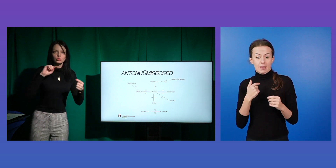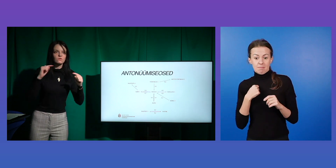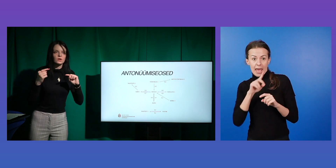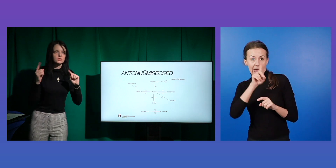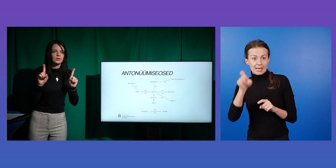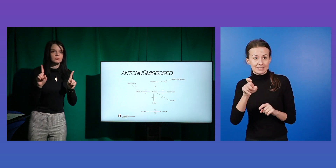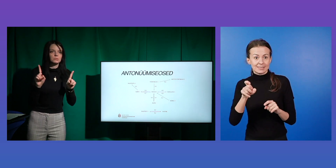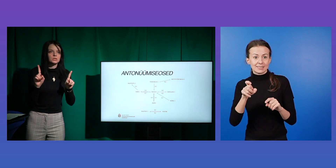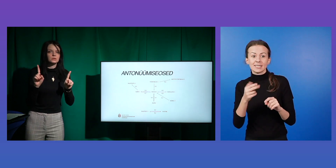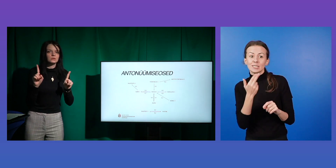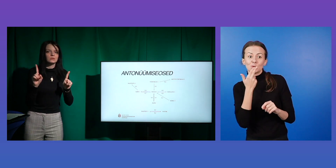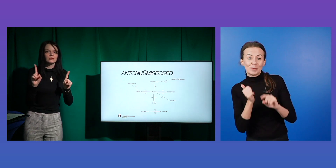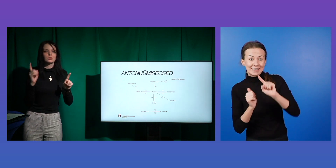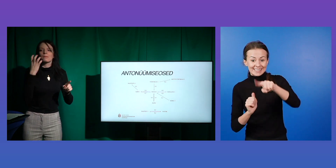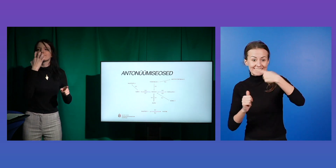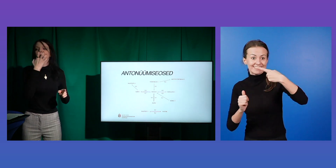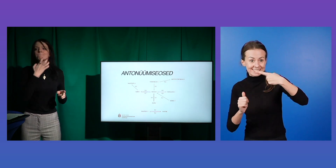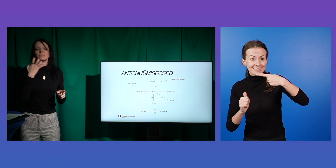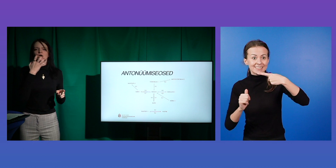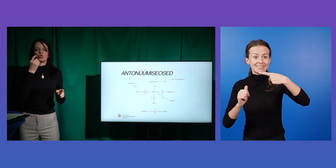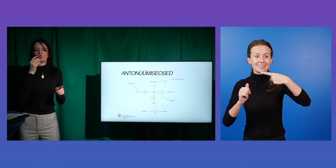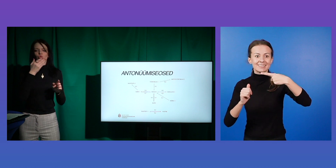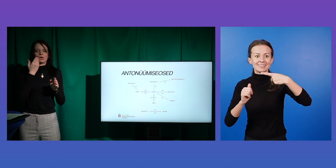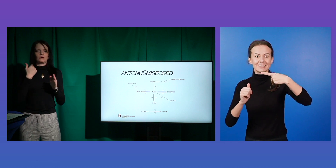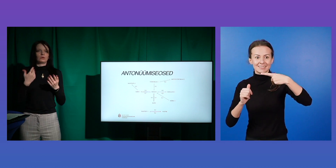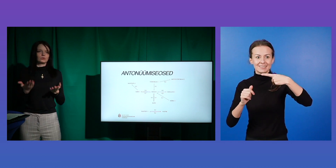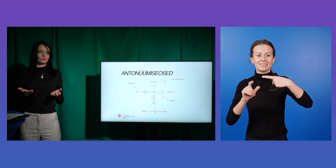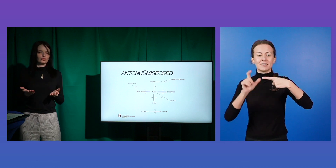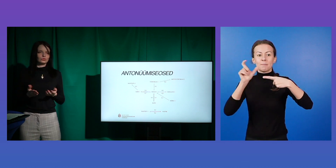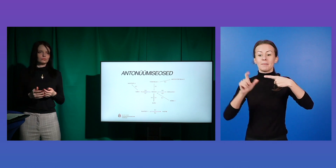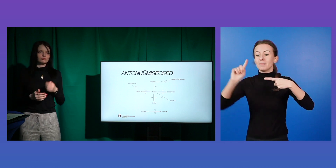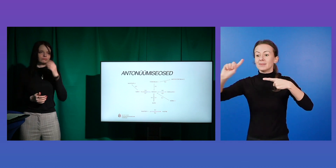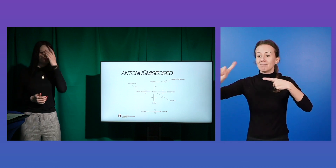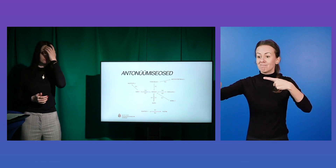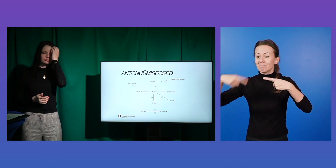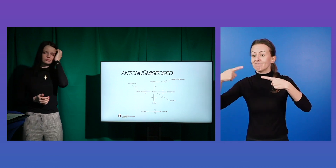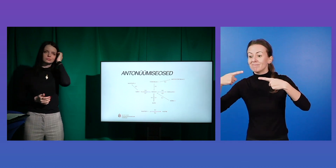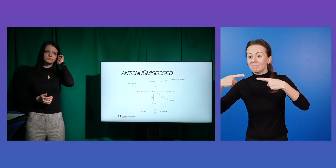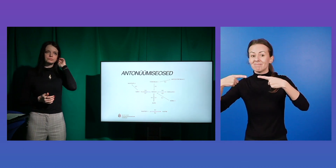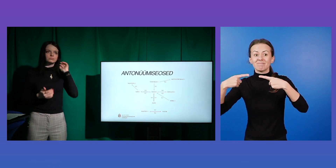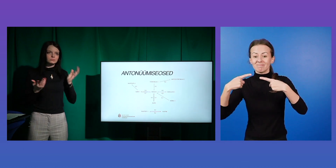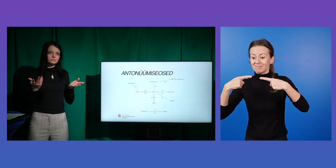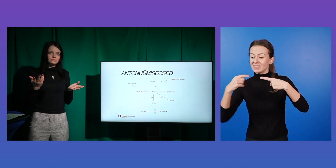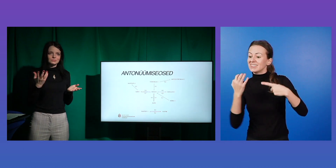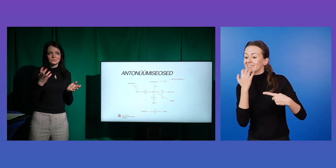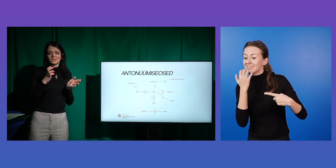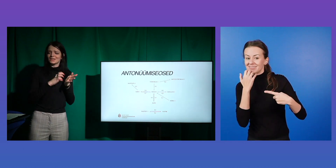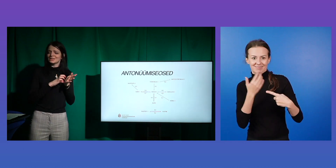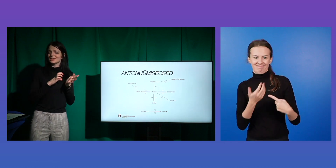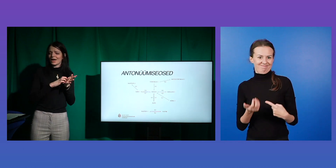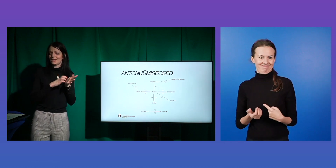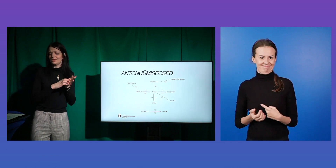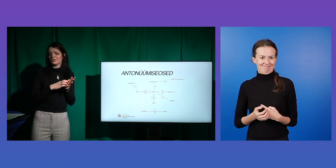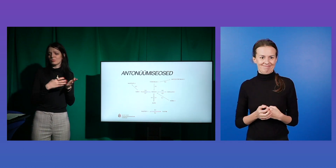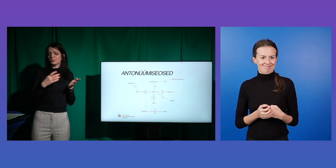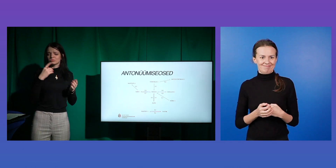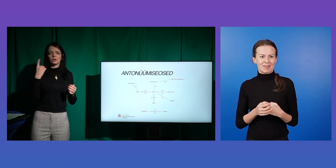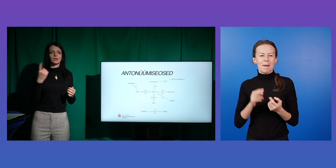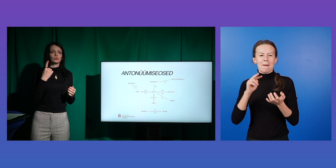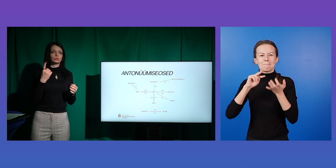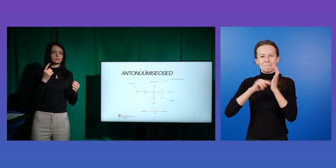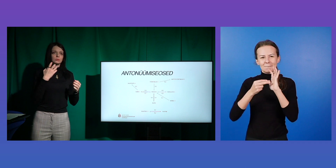küsisin nagu teistpidi, et mis see, siis ei tulnud nagu mõru vastandsõnaks.